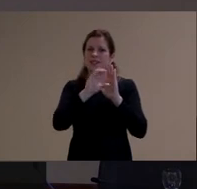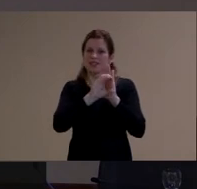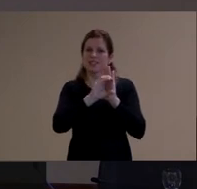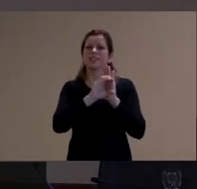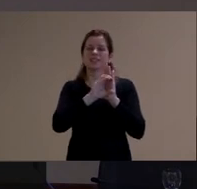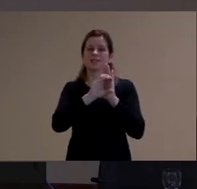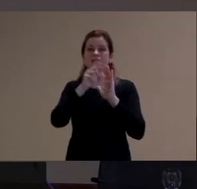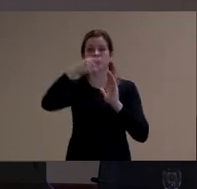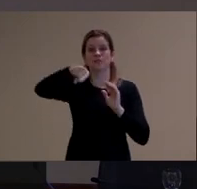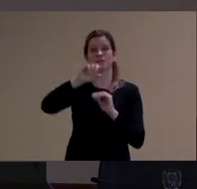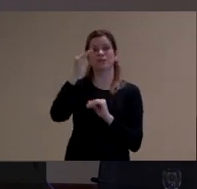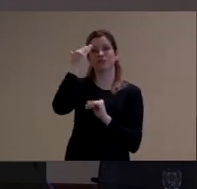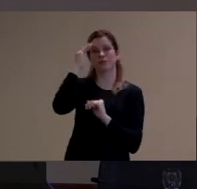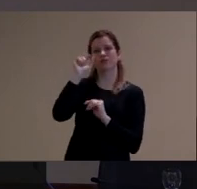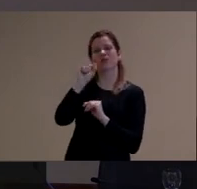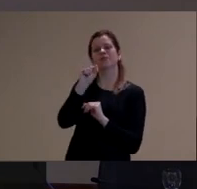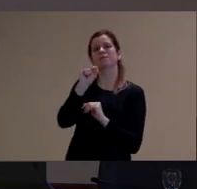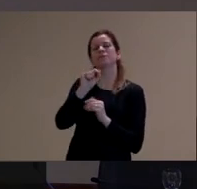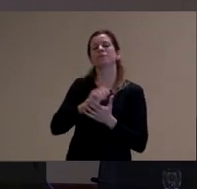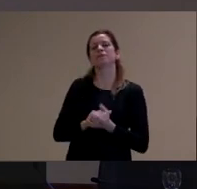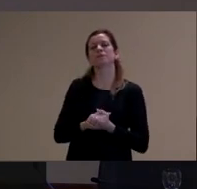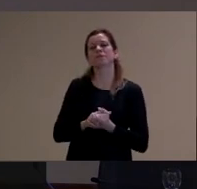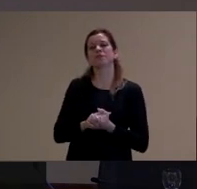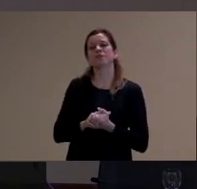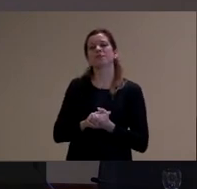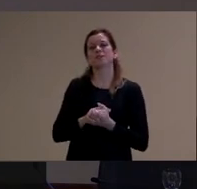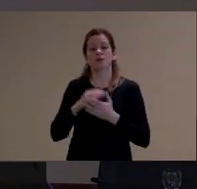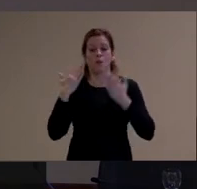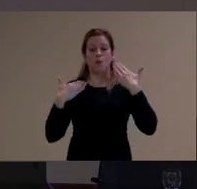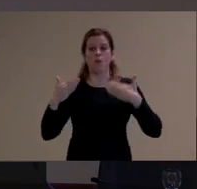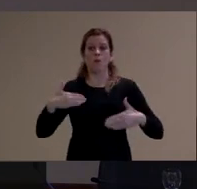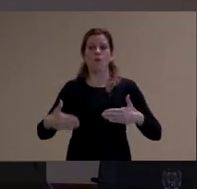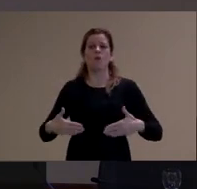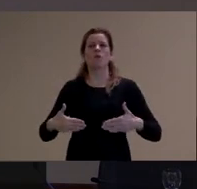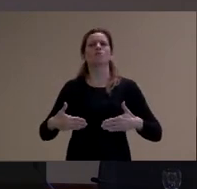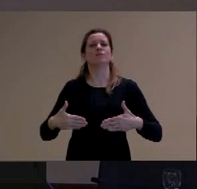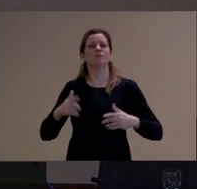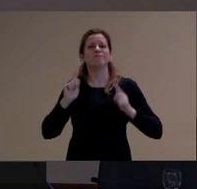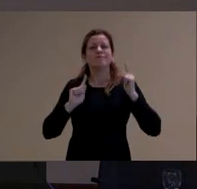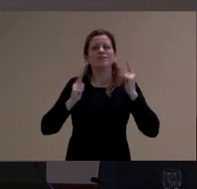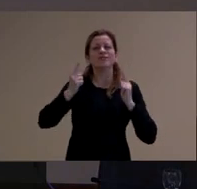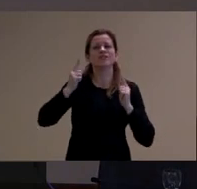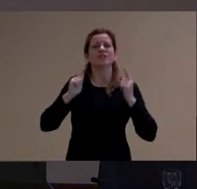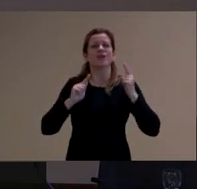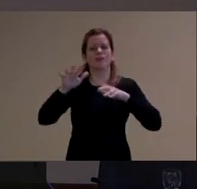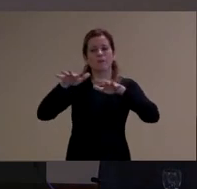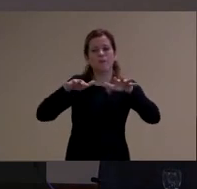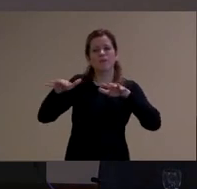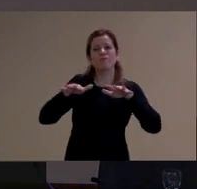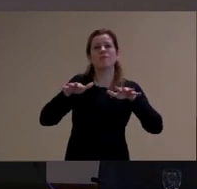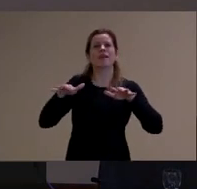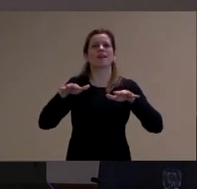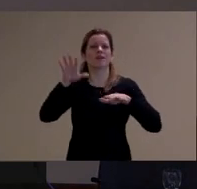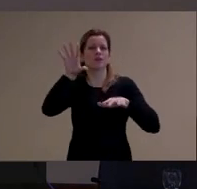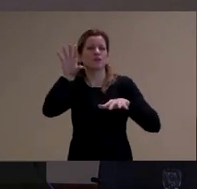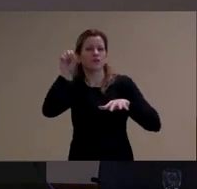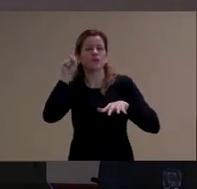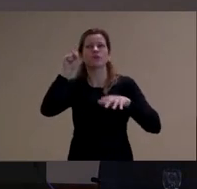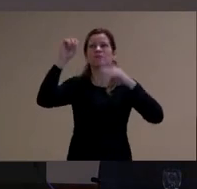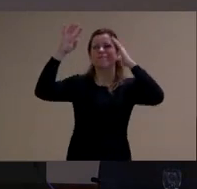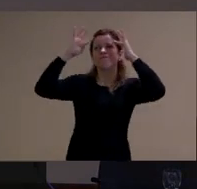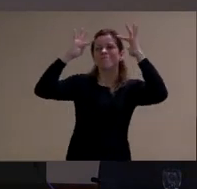outro e nós corpo gestos e movimentos escuta fala pensamento é